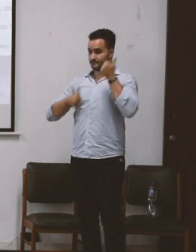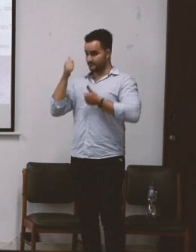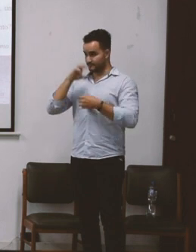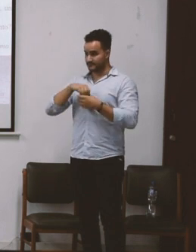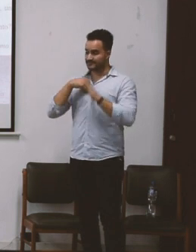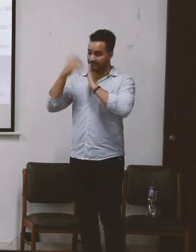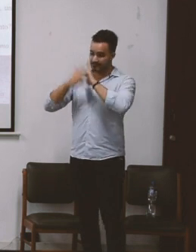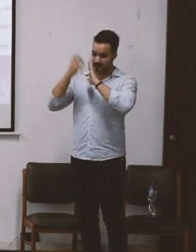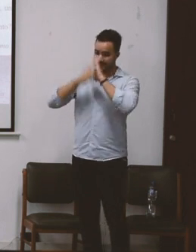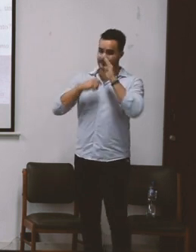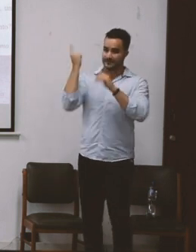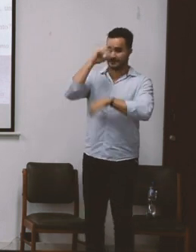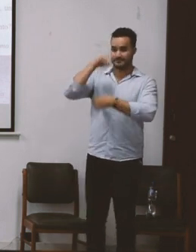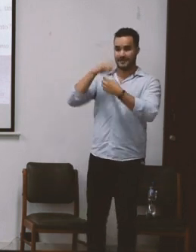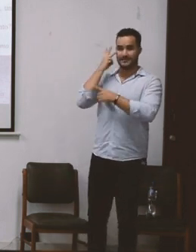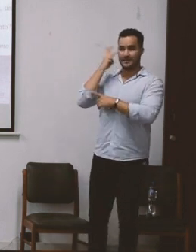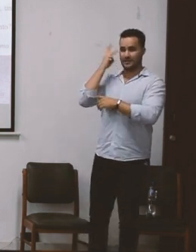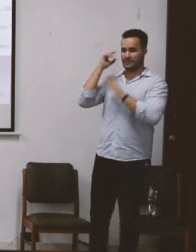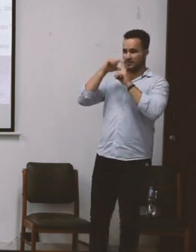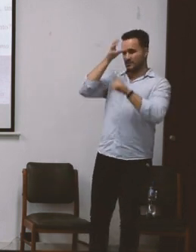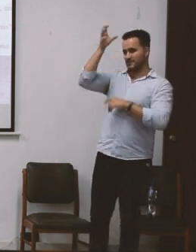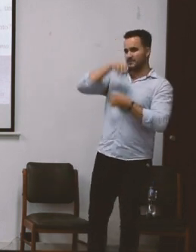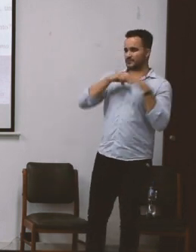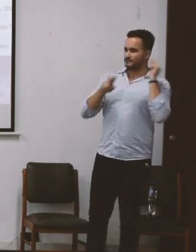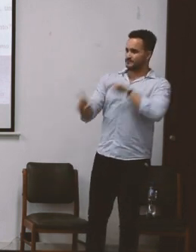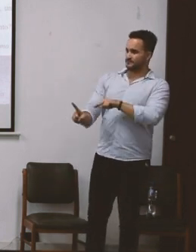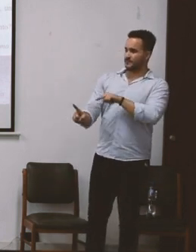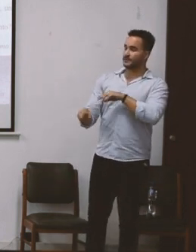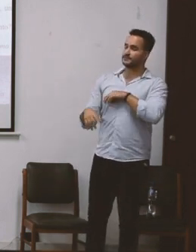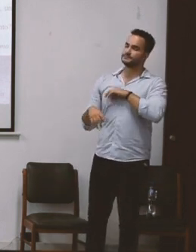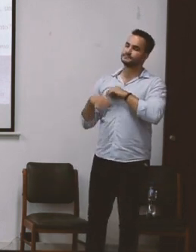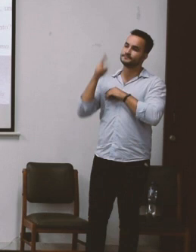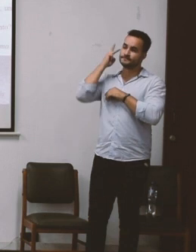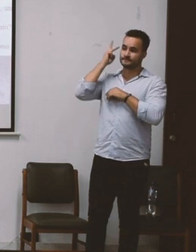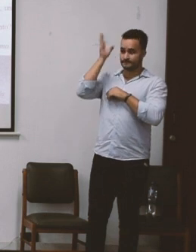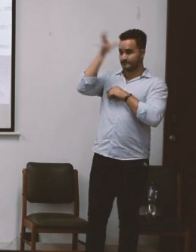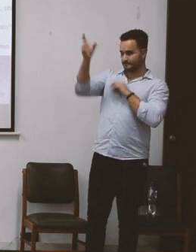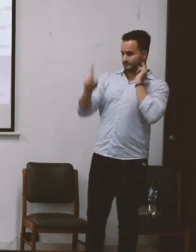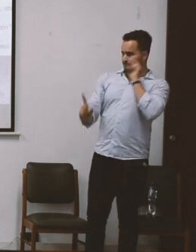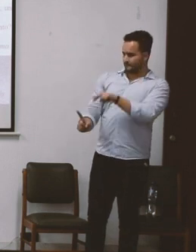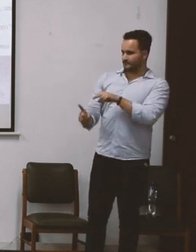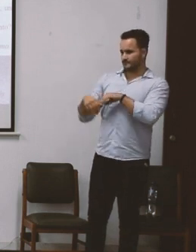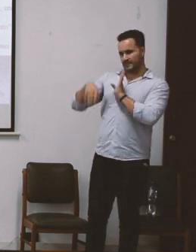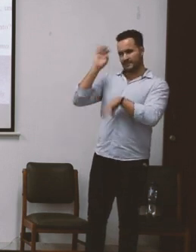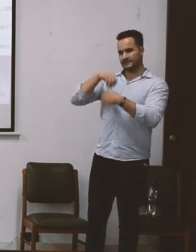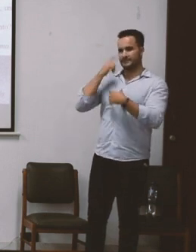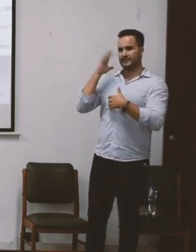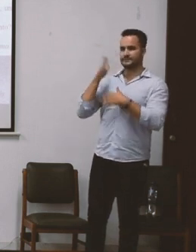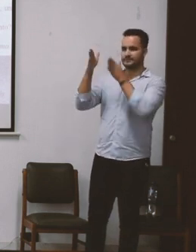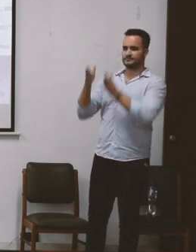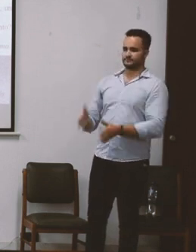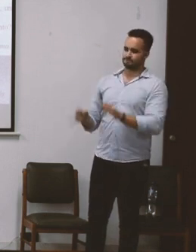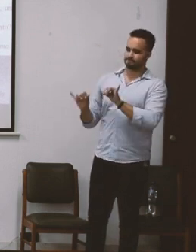socioclínica y capacitista del síndrome de Down de algún modo designa a una persona en un sentido estático, como